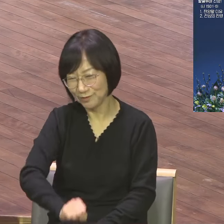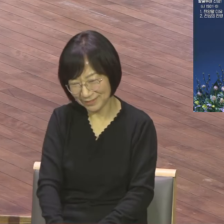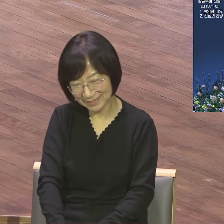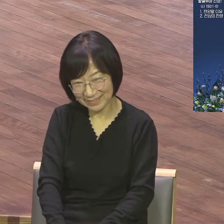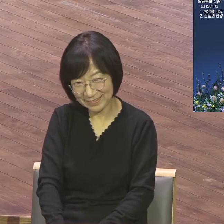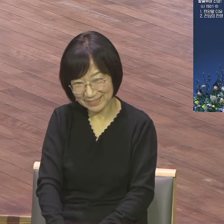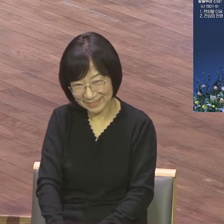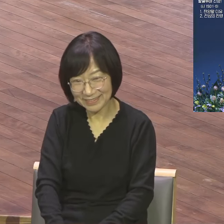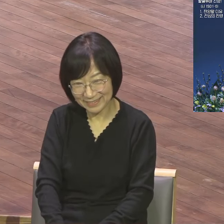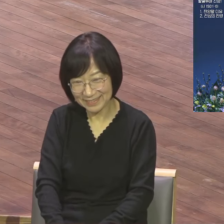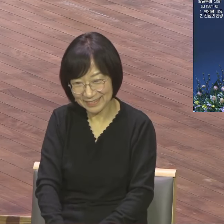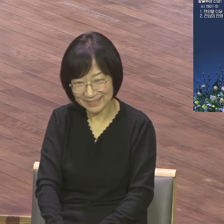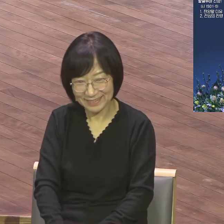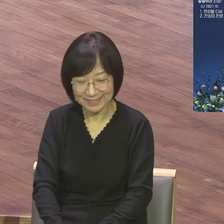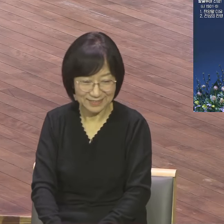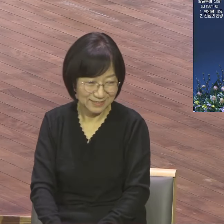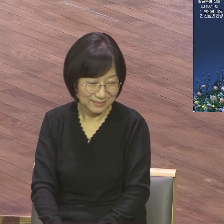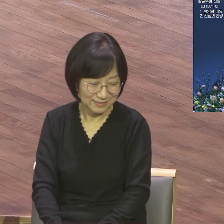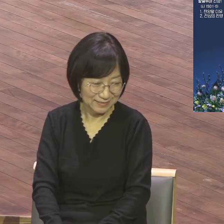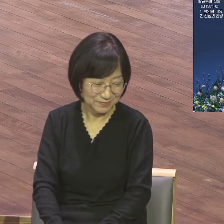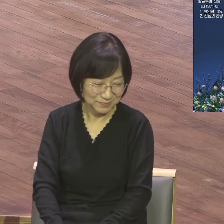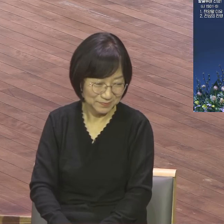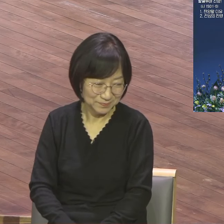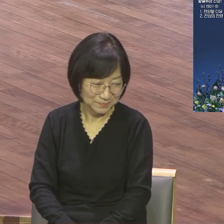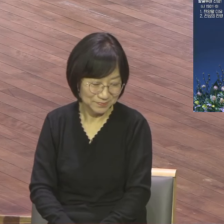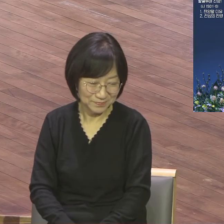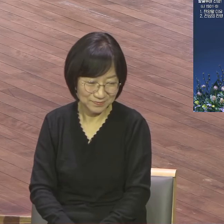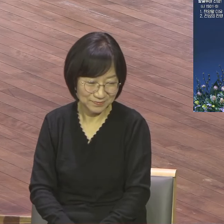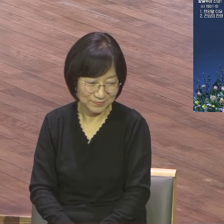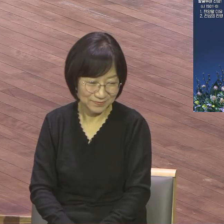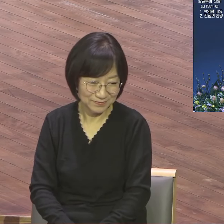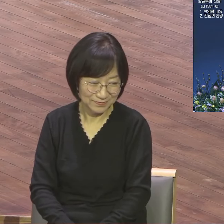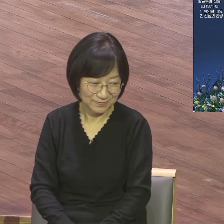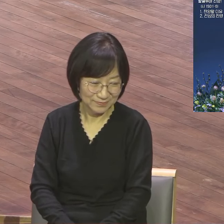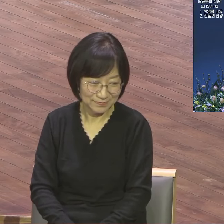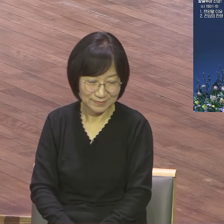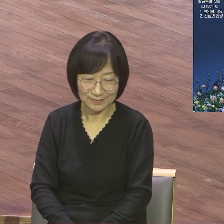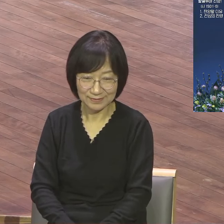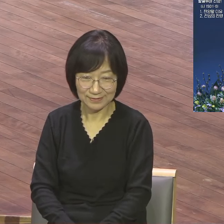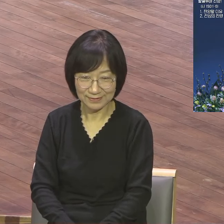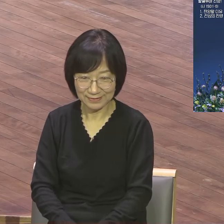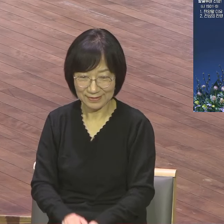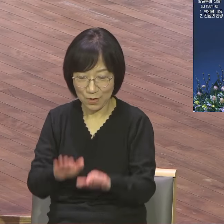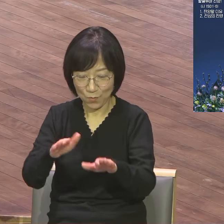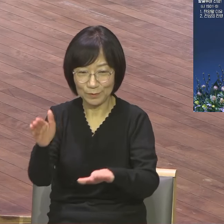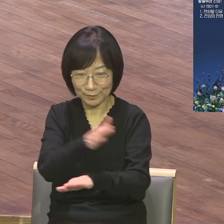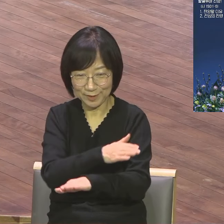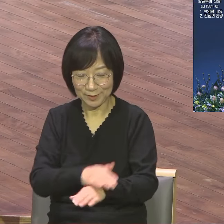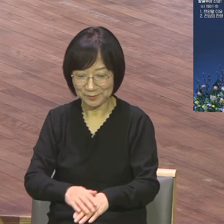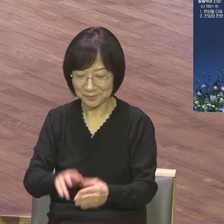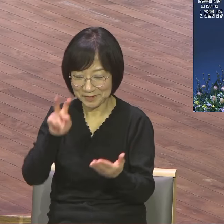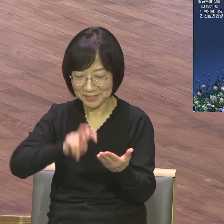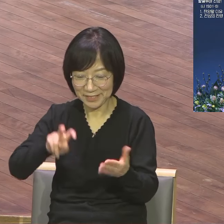한번 결단해 보시기 바랍니다. 그 해보세요. 찬양 속에 오늘부터 해보세요. 어떤 일이 나는가.